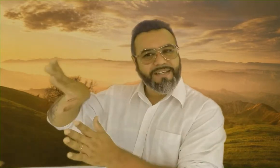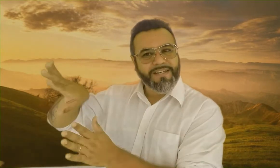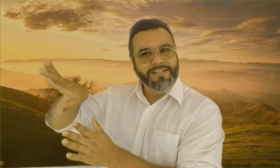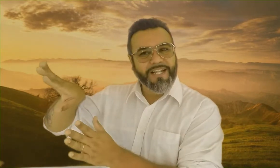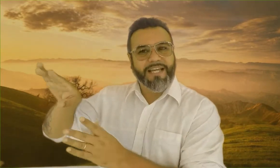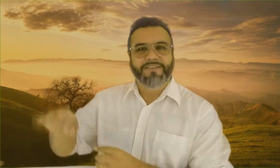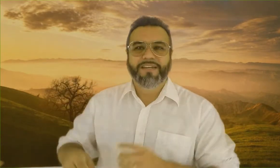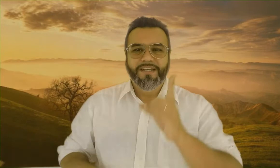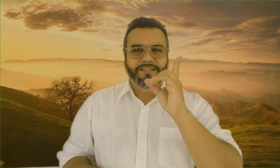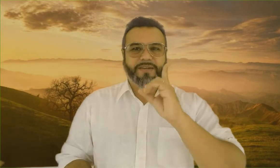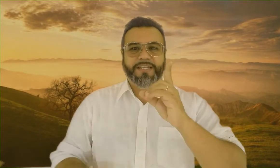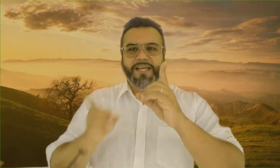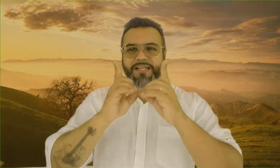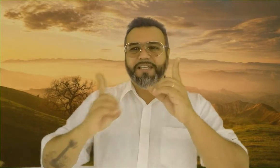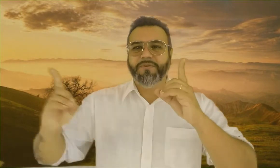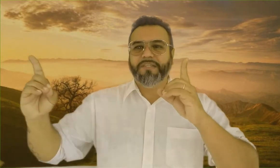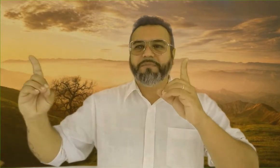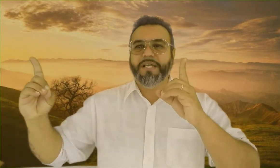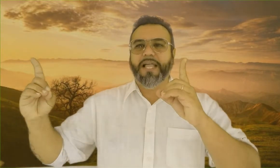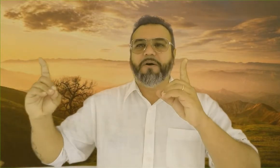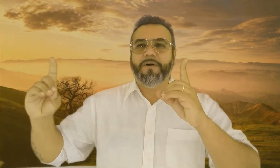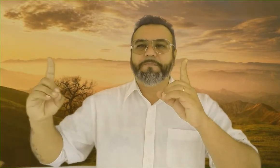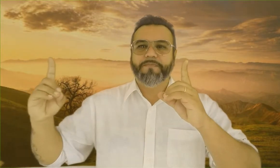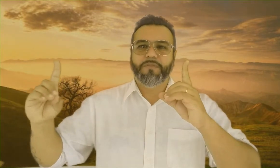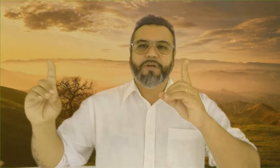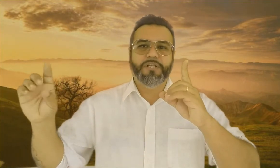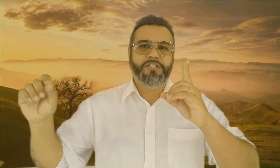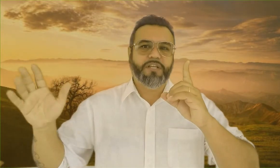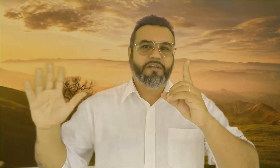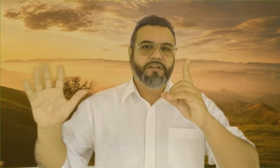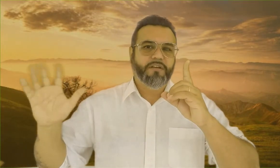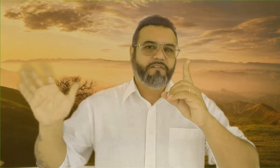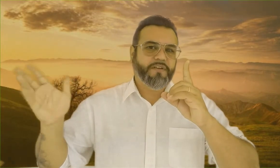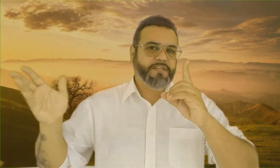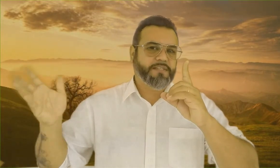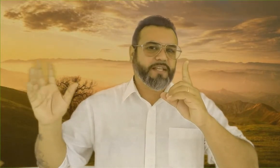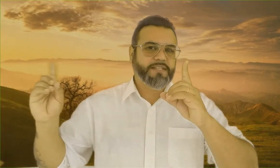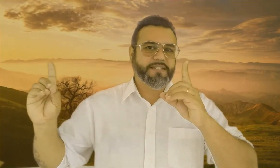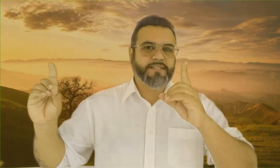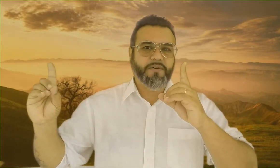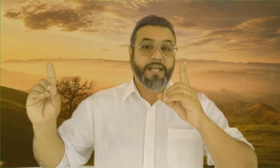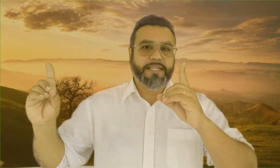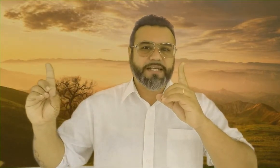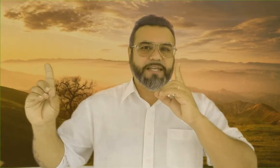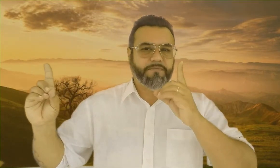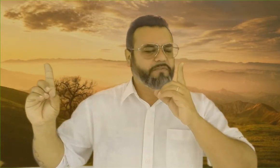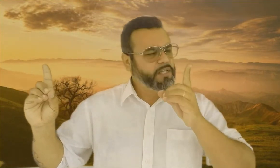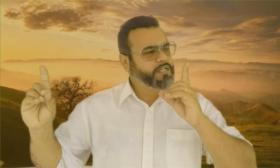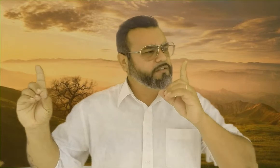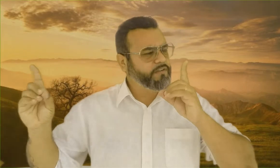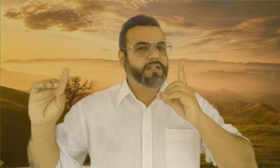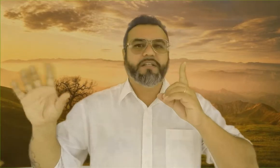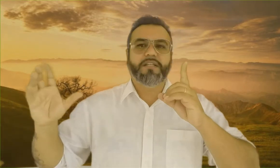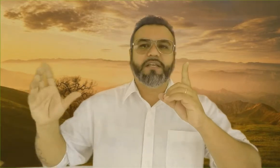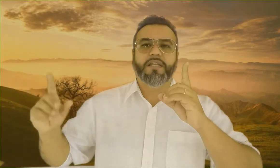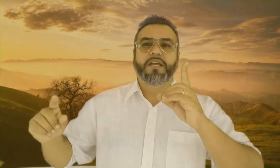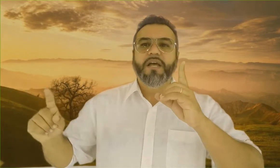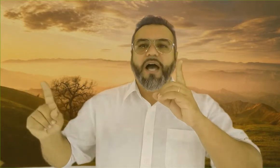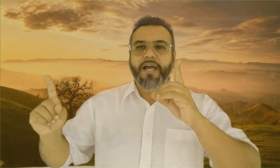de lado. Então ele está aqui, o intérprete está lá, ó, no cantinho, fazendo a sinalização, e ele está aqui, falando, e ele está aqui. Aí o